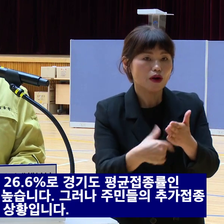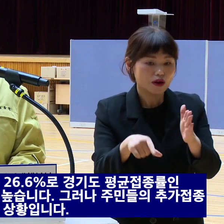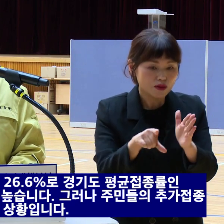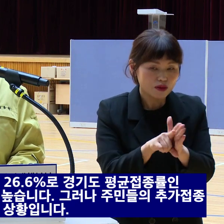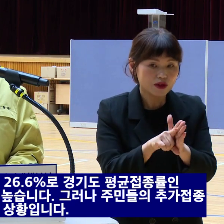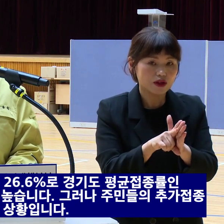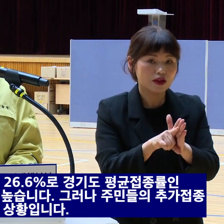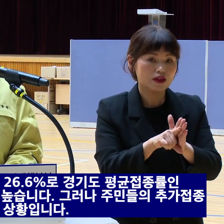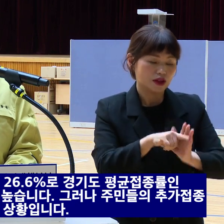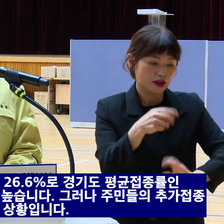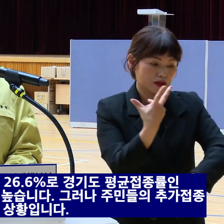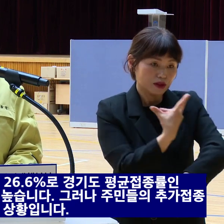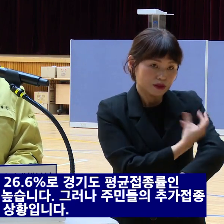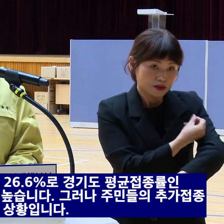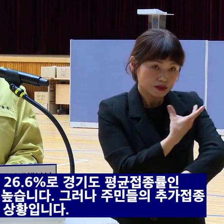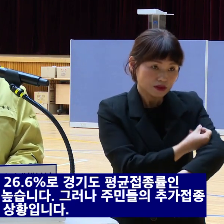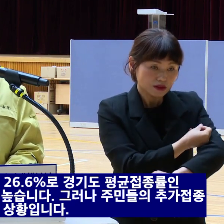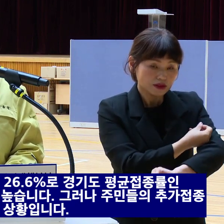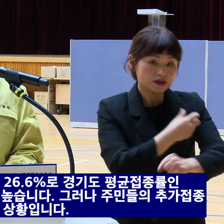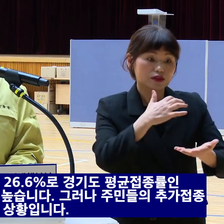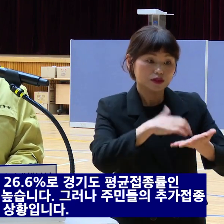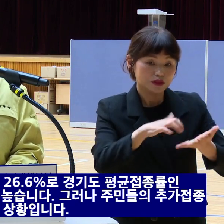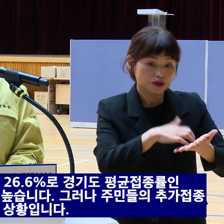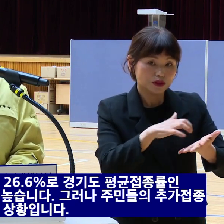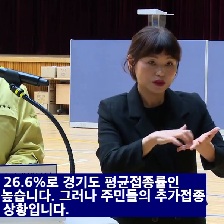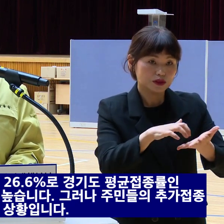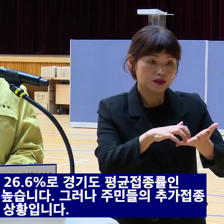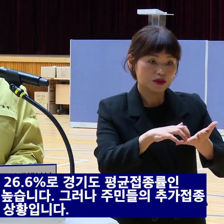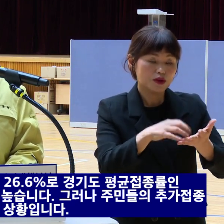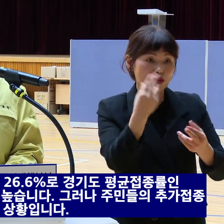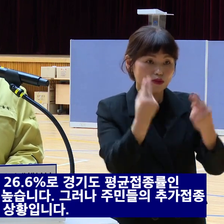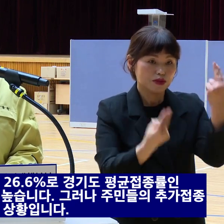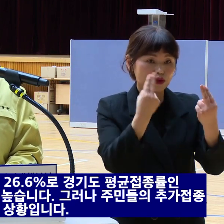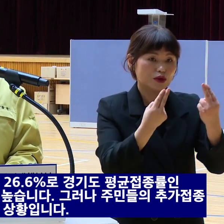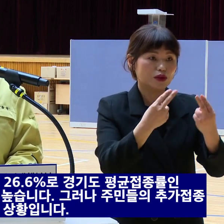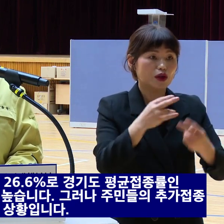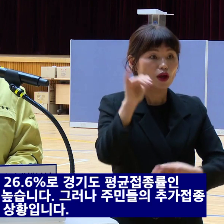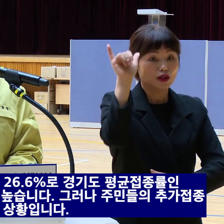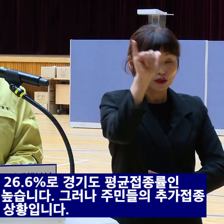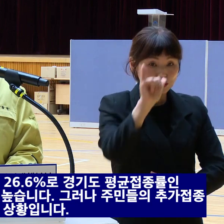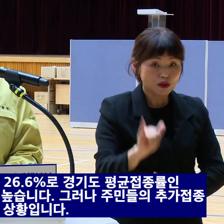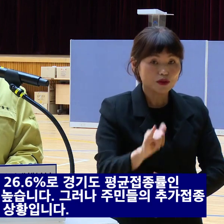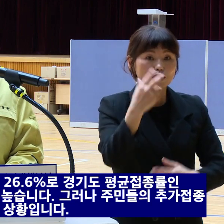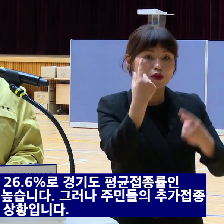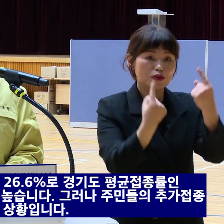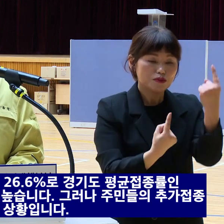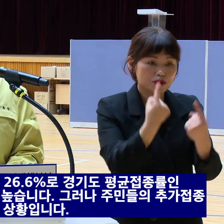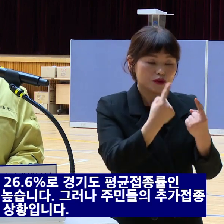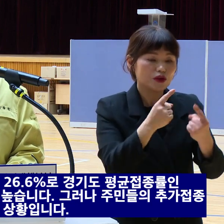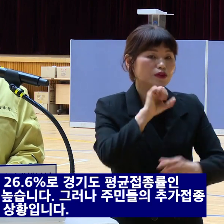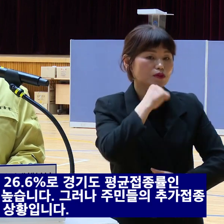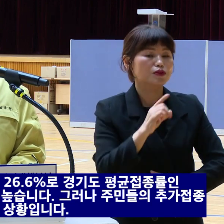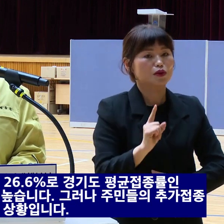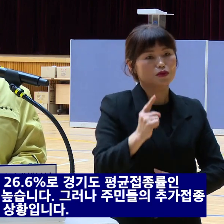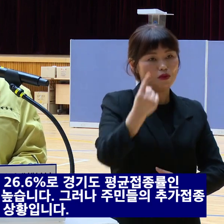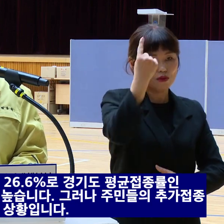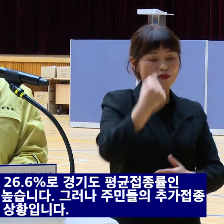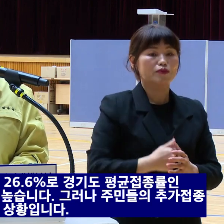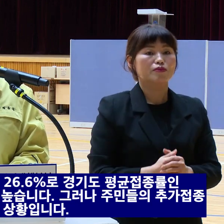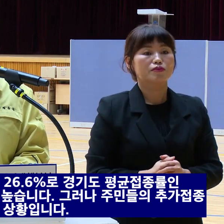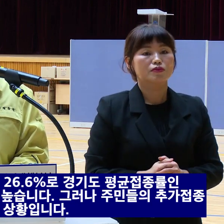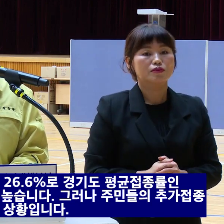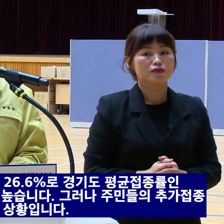접종률인 23.4%와 전국 평균 접종률 22.1%보다 높습니다.